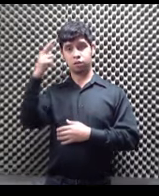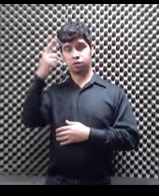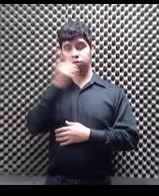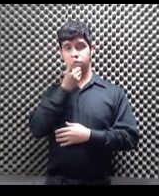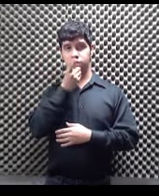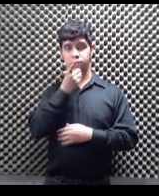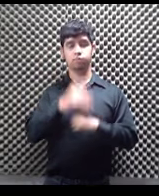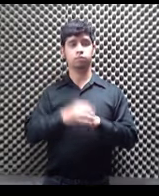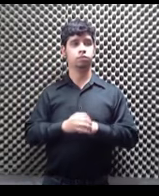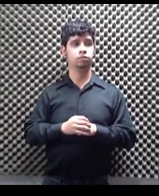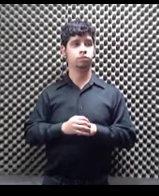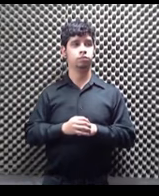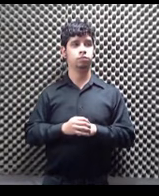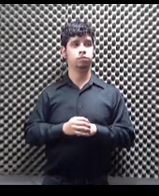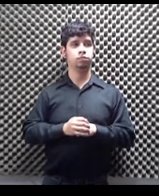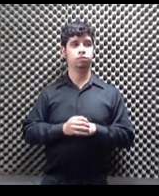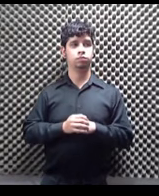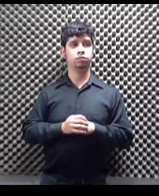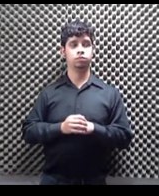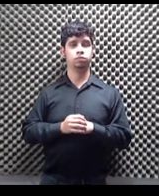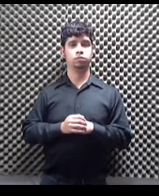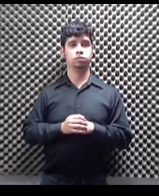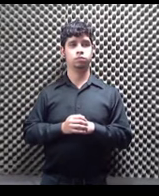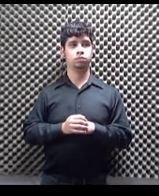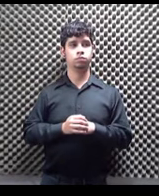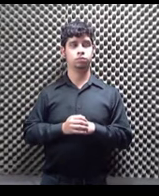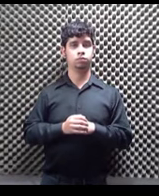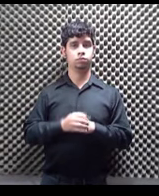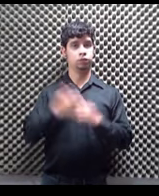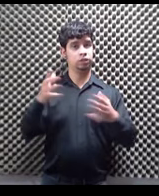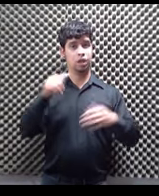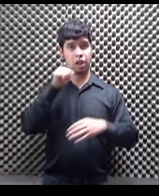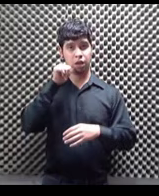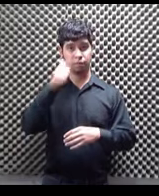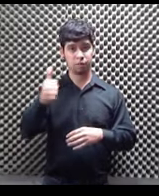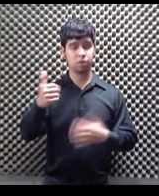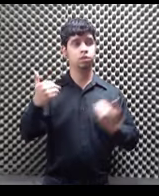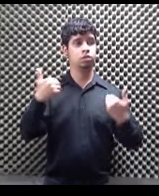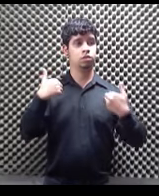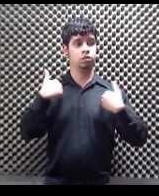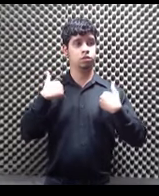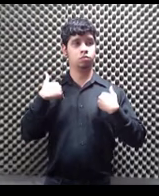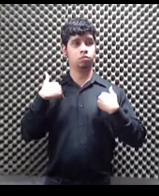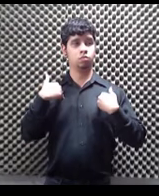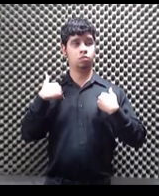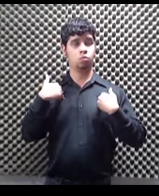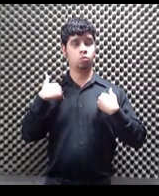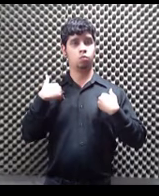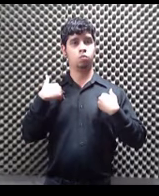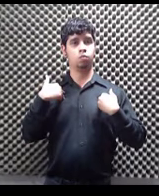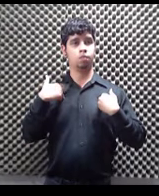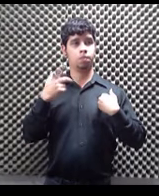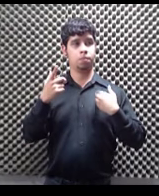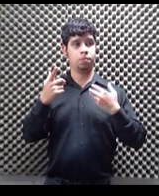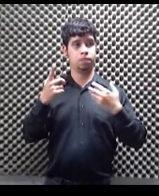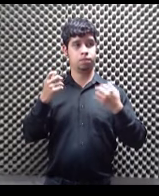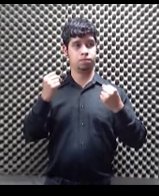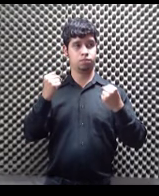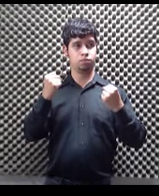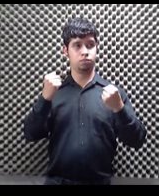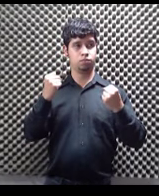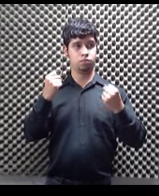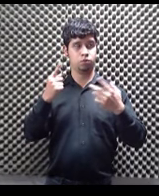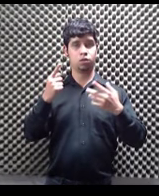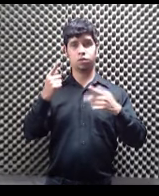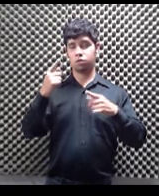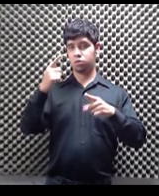Ah, como tal. Sí, okay. Sí, como perfect. Tal. Okay. Y ya mañana pues tenemos un contingente grande de los hermanos